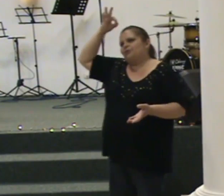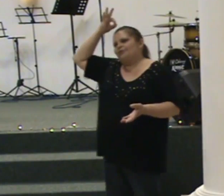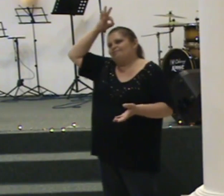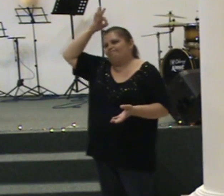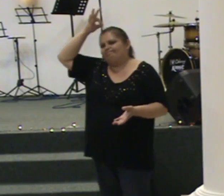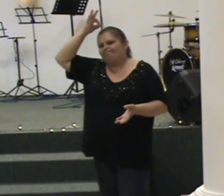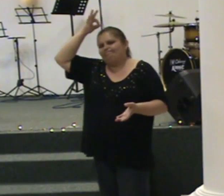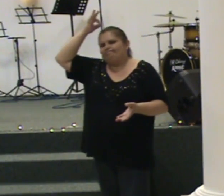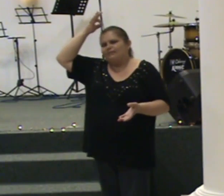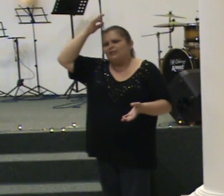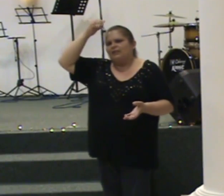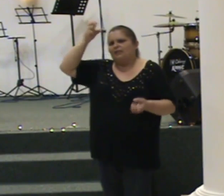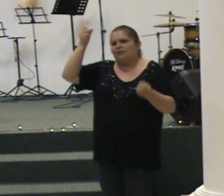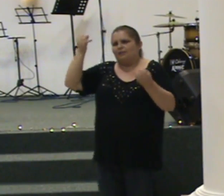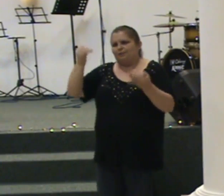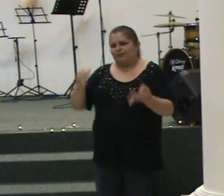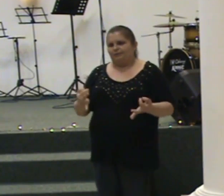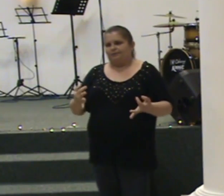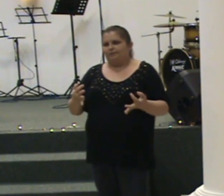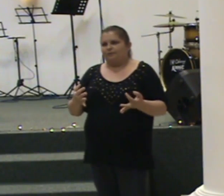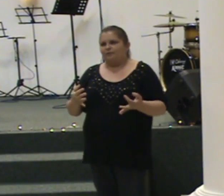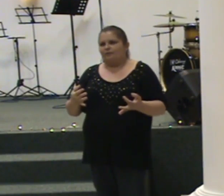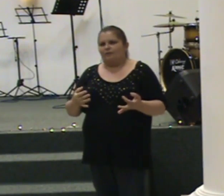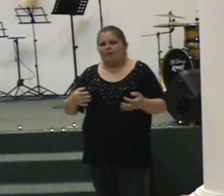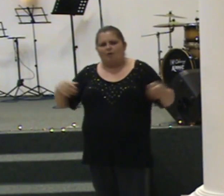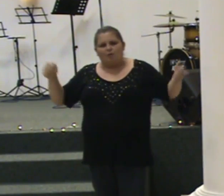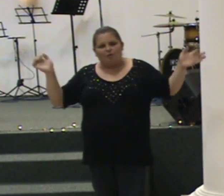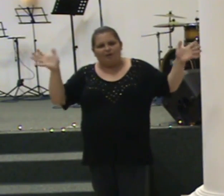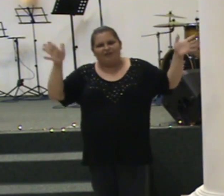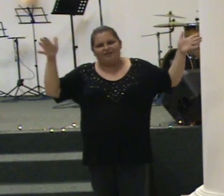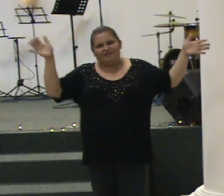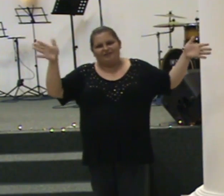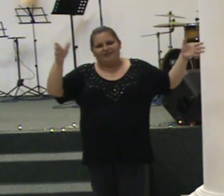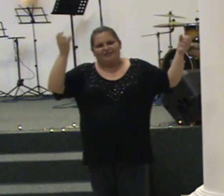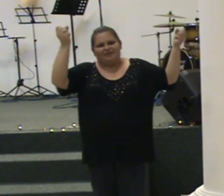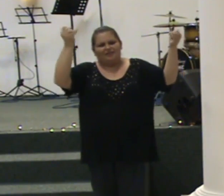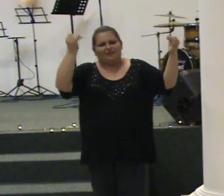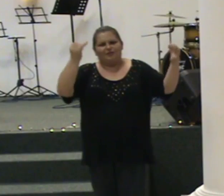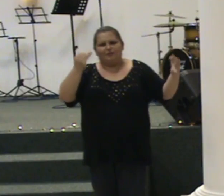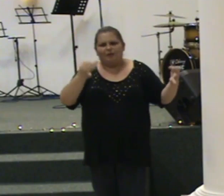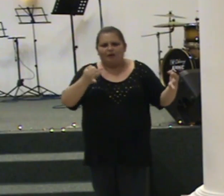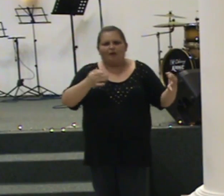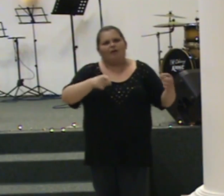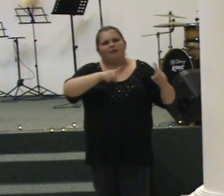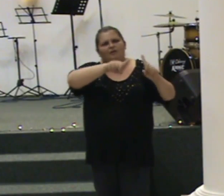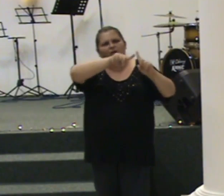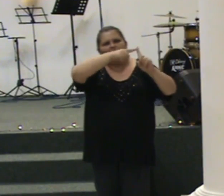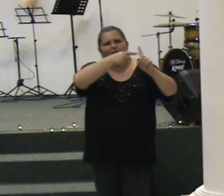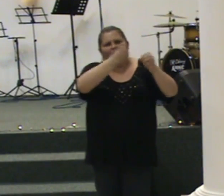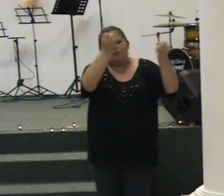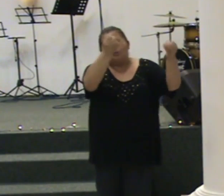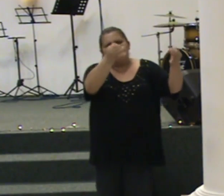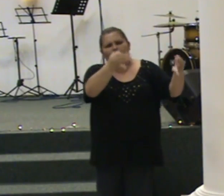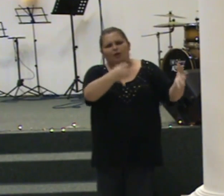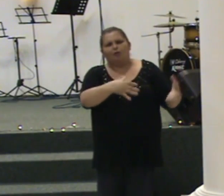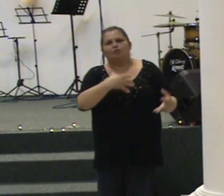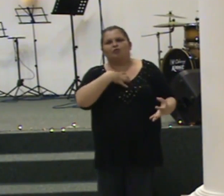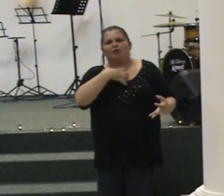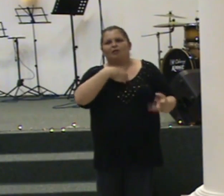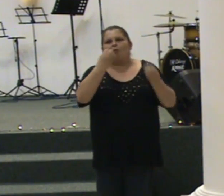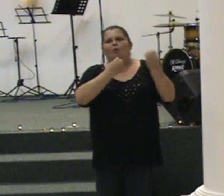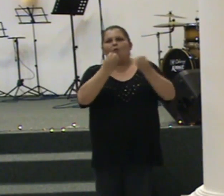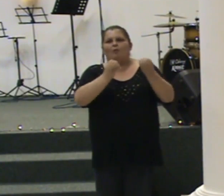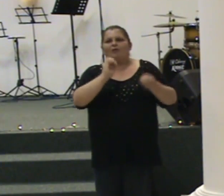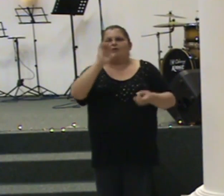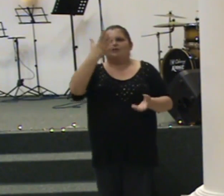anjo Gabriel, aliás, fala para ela, como é que seria? Ficarás grávida, darás à luz a um filho, a quem darás o nome de Jesus,